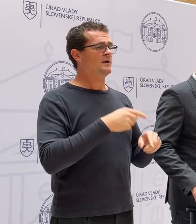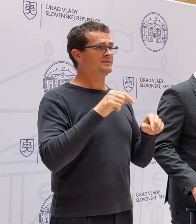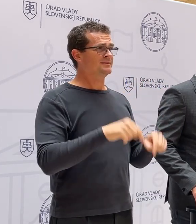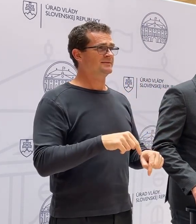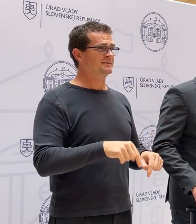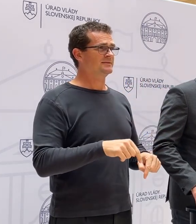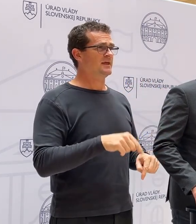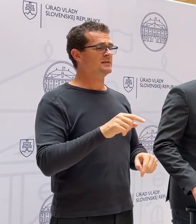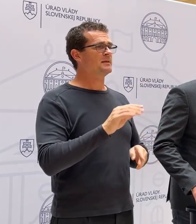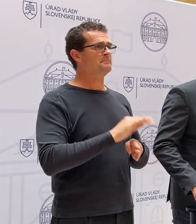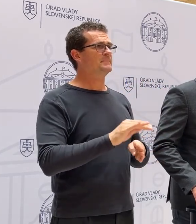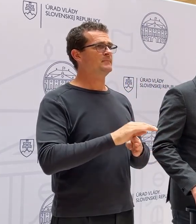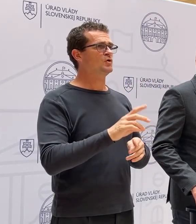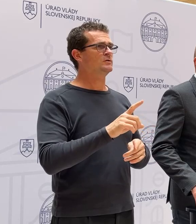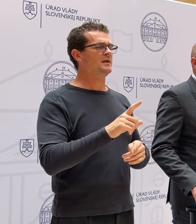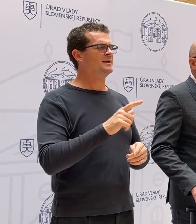takejto